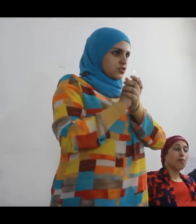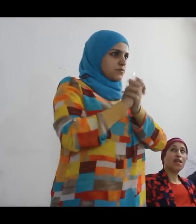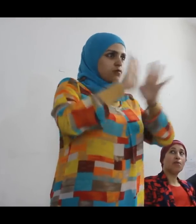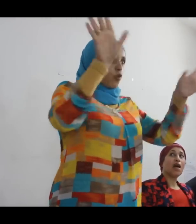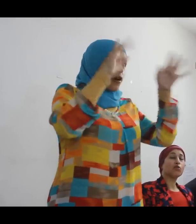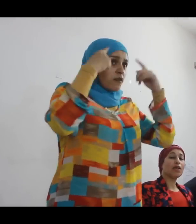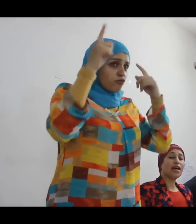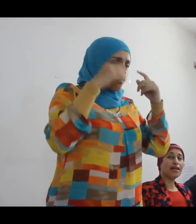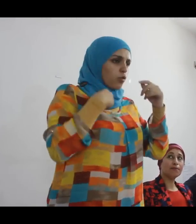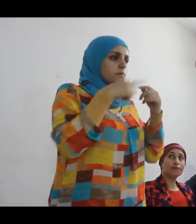بنعمل